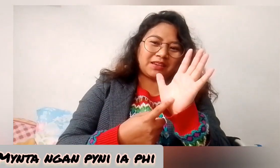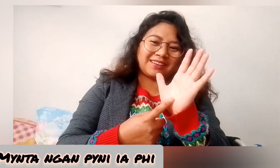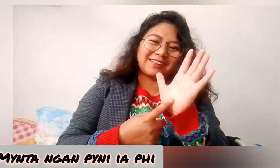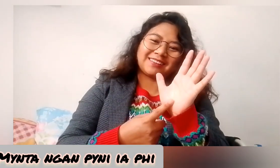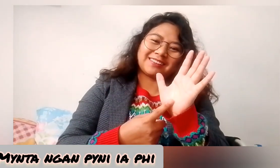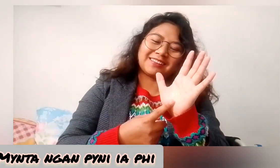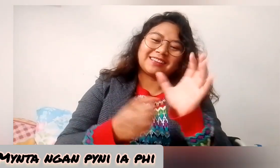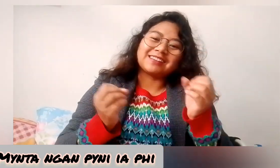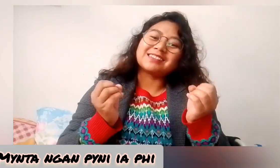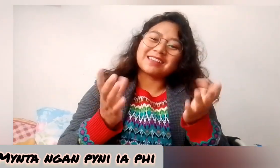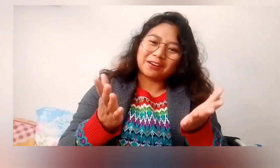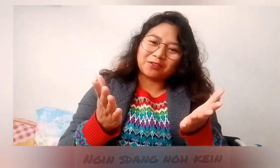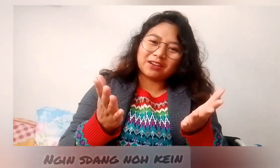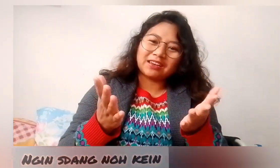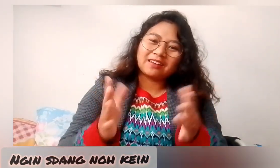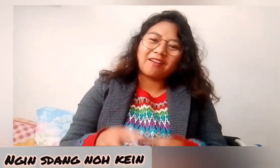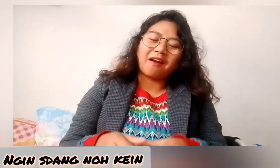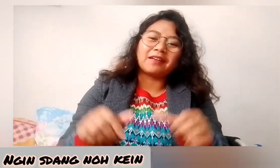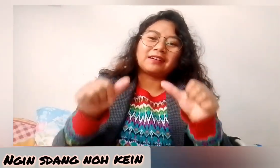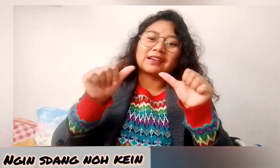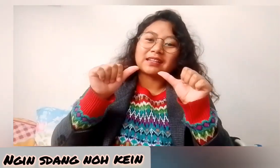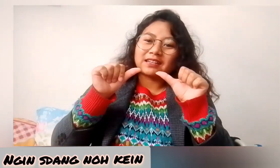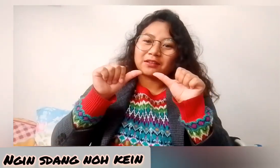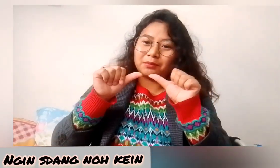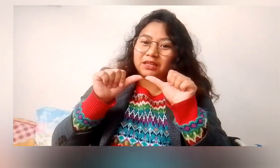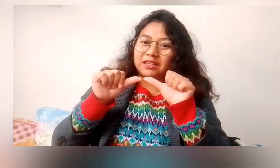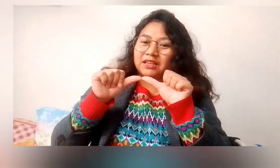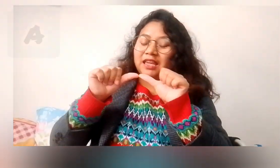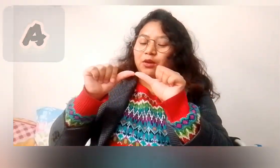ban tanga ban EAP ngin stang nokin A